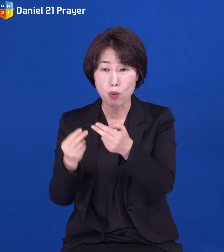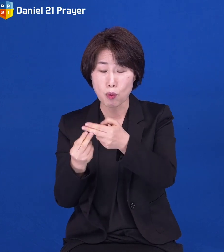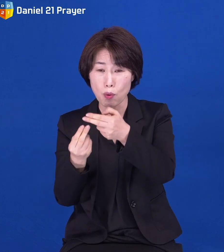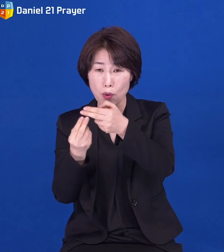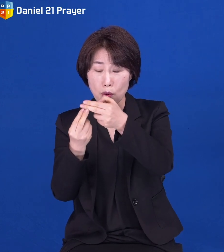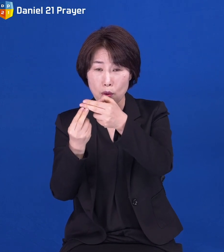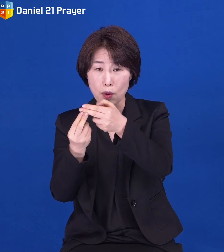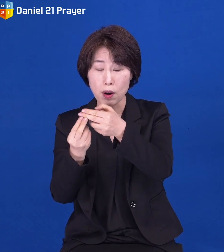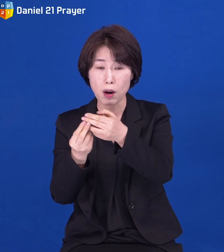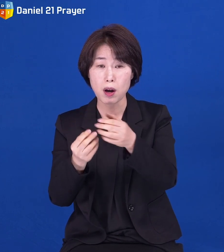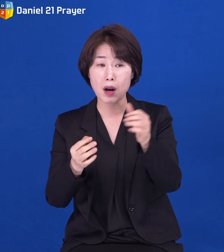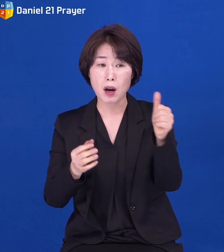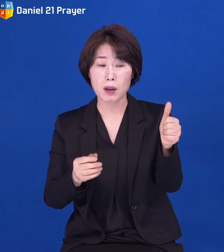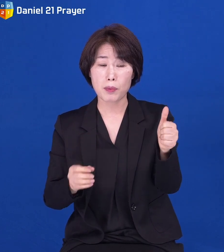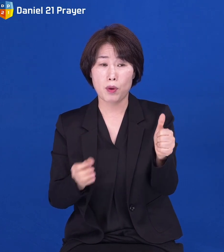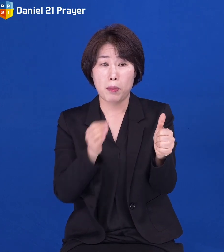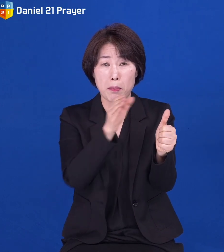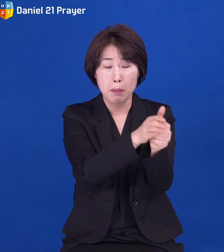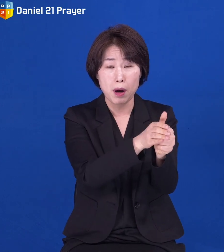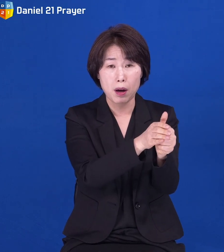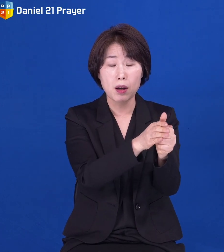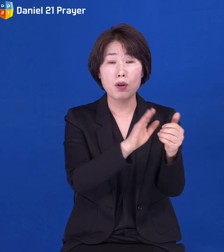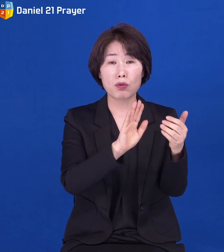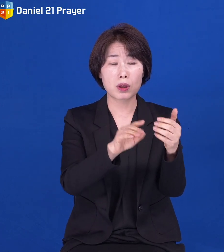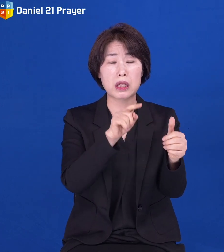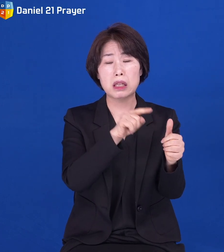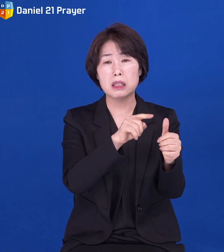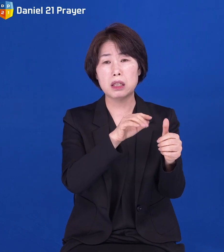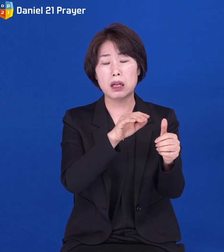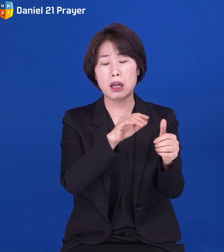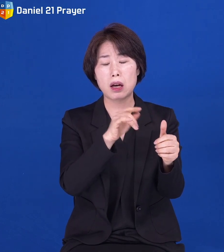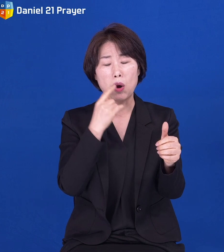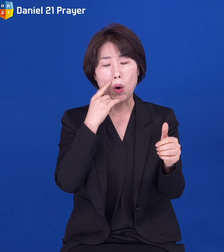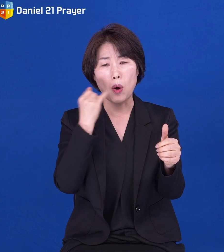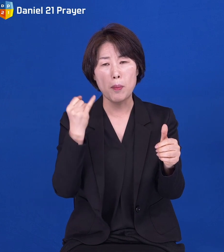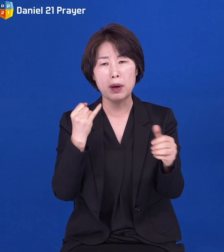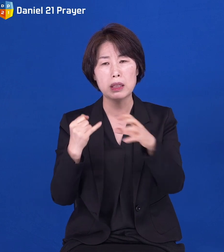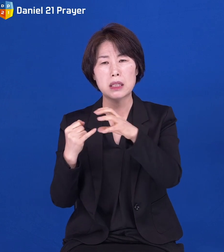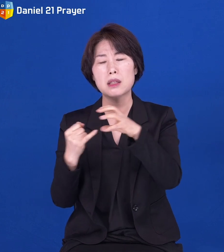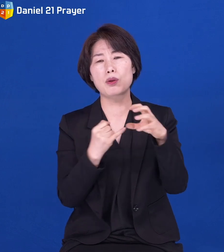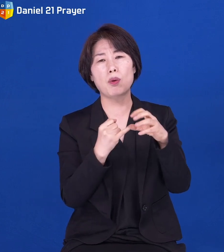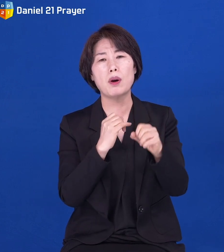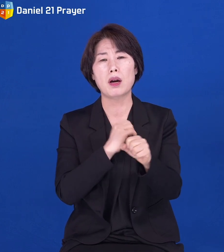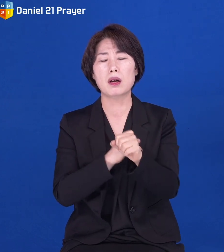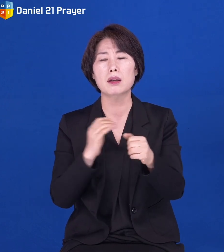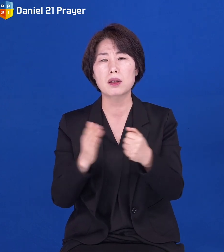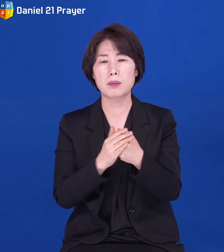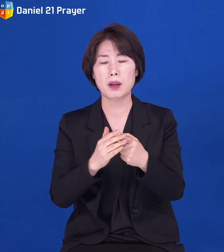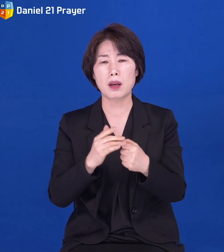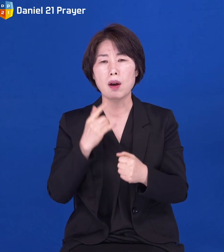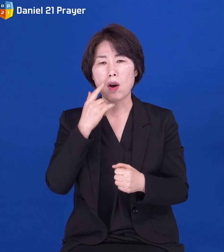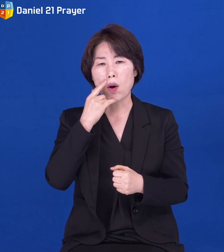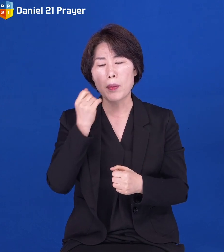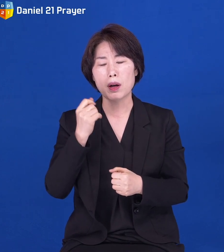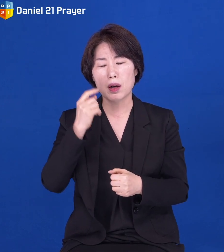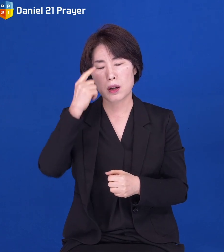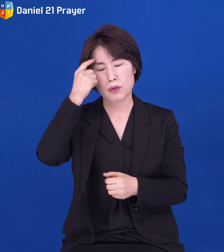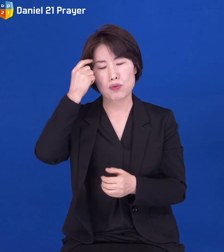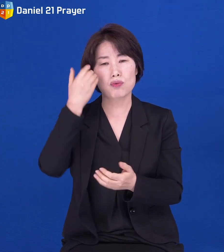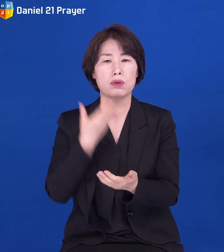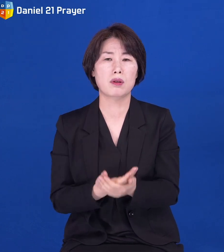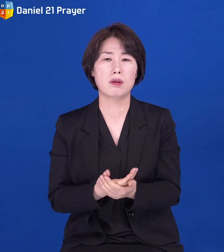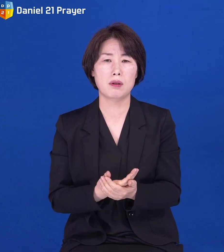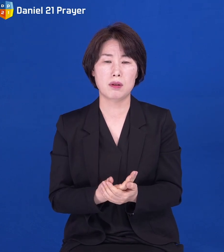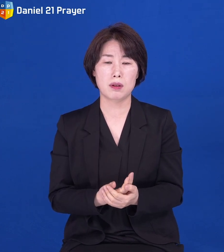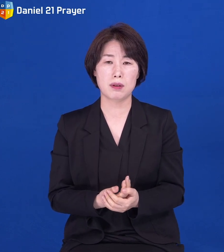거를 그분한테 드렸는데 그분이 그거를 이용했다는 게 엄마가 너무너무 충격이었나 봐요. 근데 그러면 끝냈으면 됐는데 왜 교회를